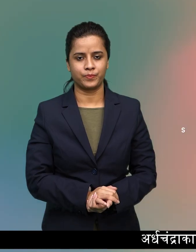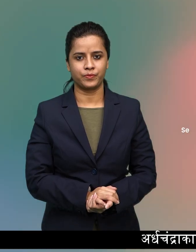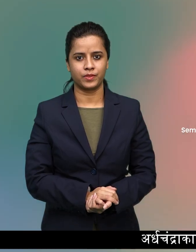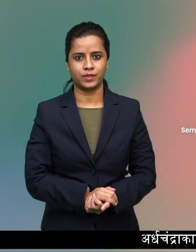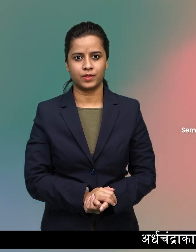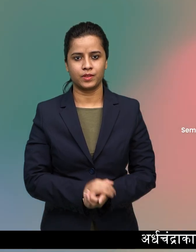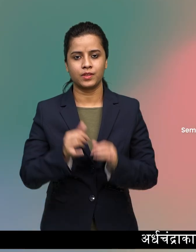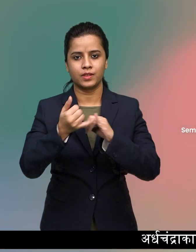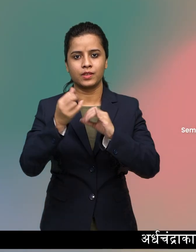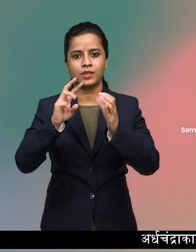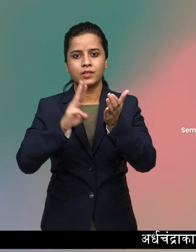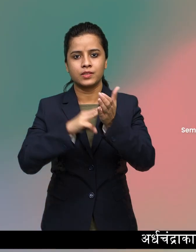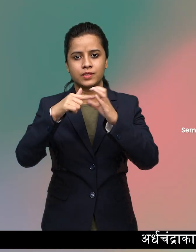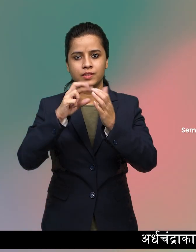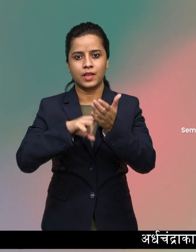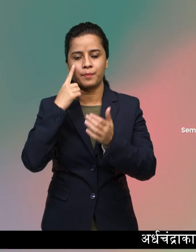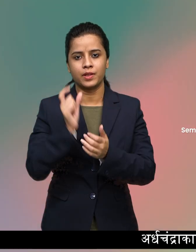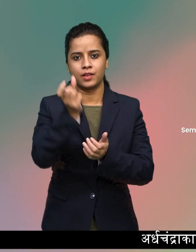अर्धचंद्राकार झडप, सेमिल्युनार व्हॉल्व,